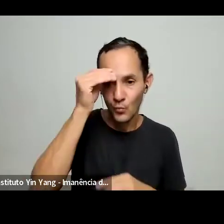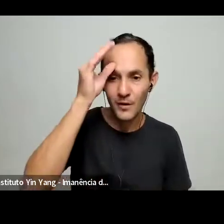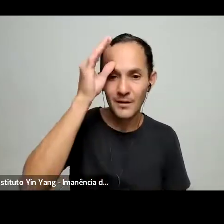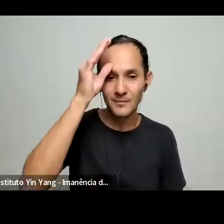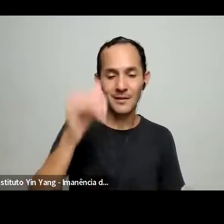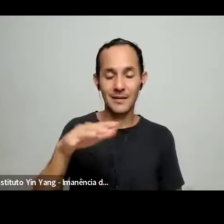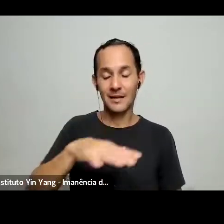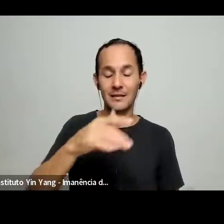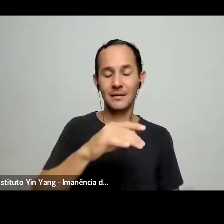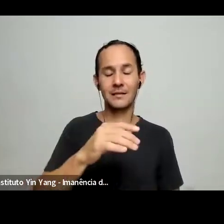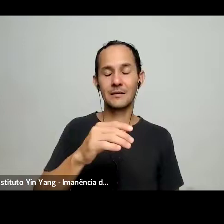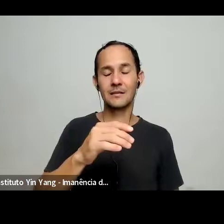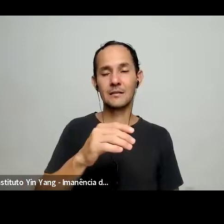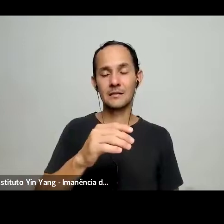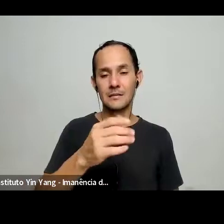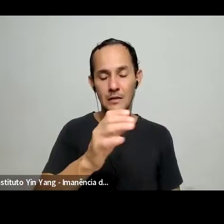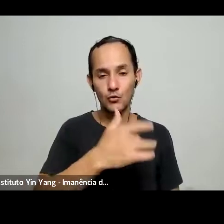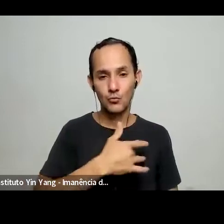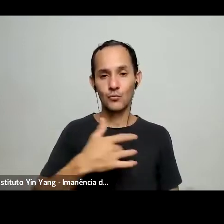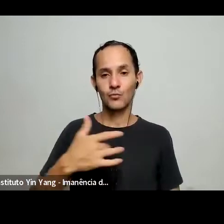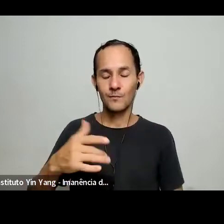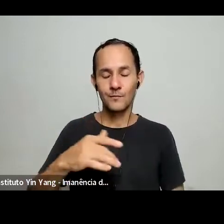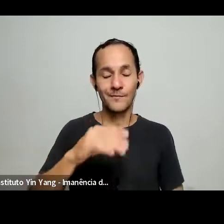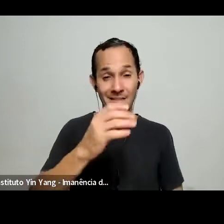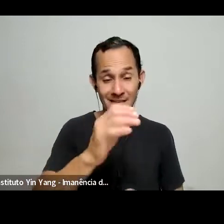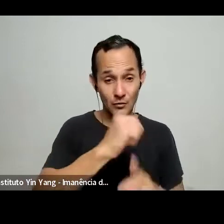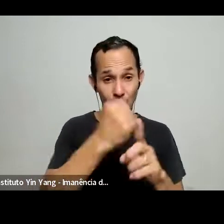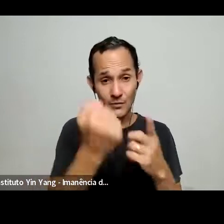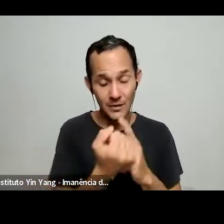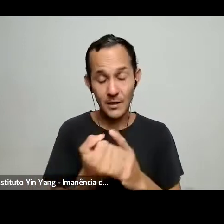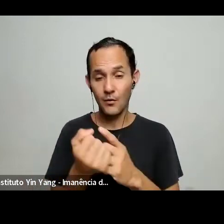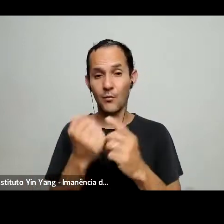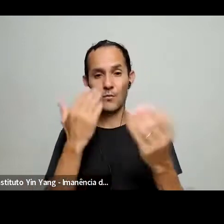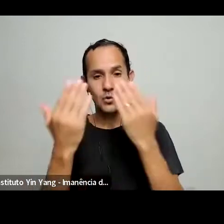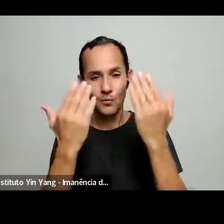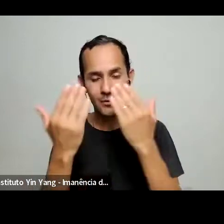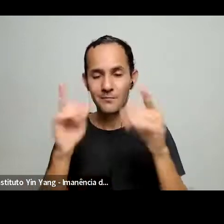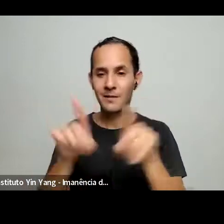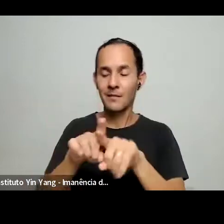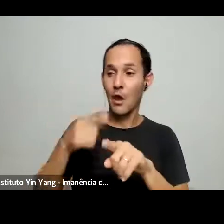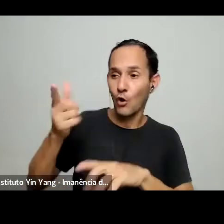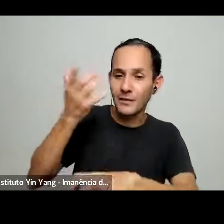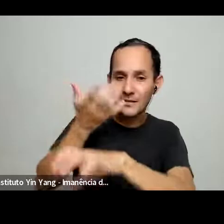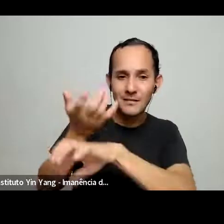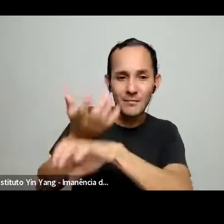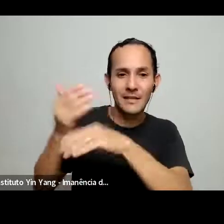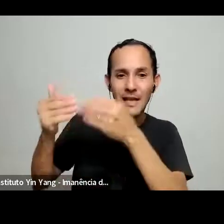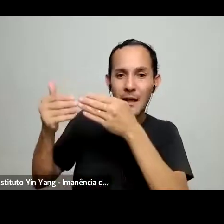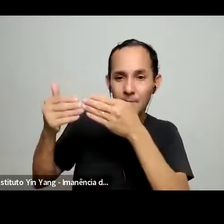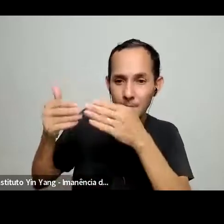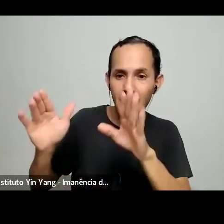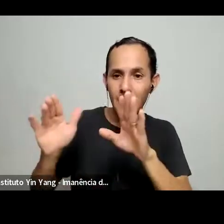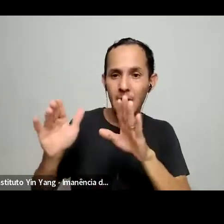ciências sociais, né, muitos dos conhecimentos da psicologia, de outras disciplinas mais abertas, que dão conta de